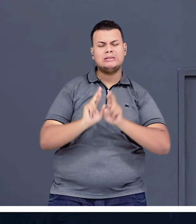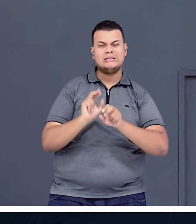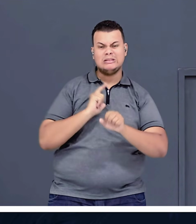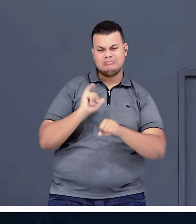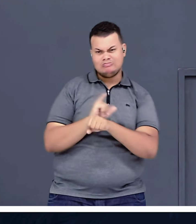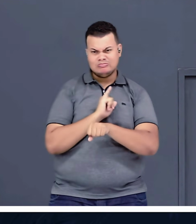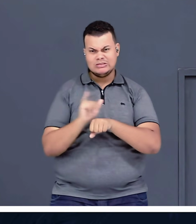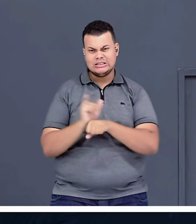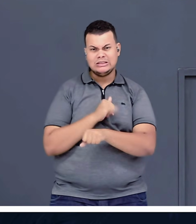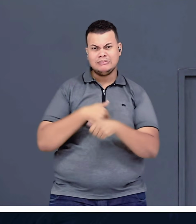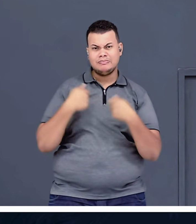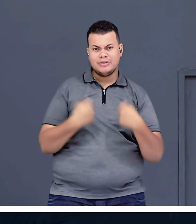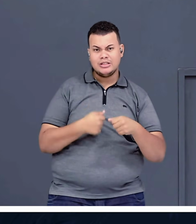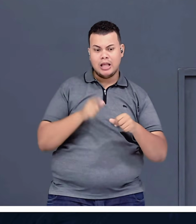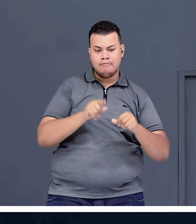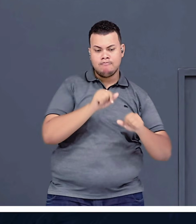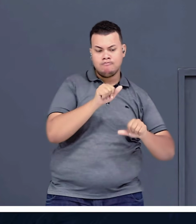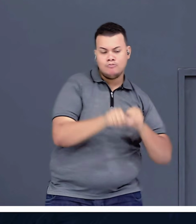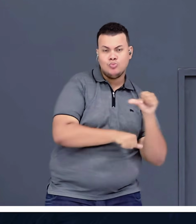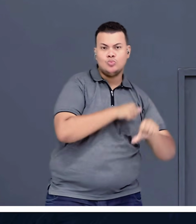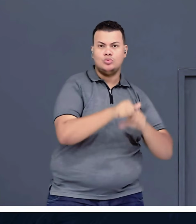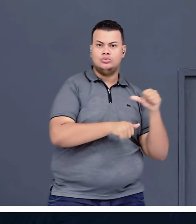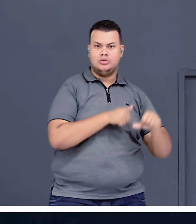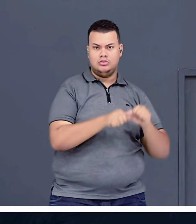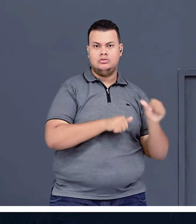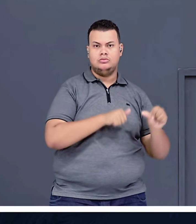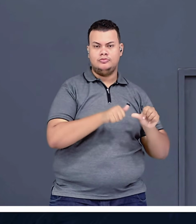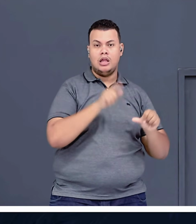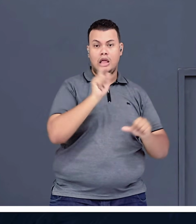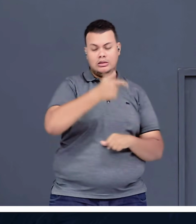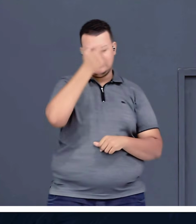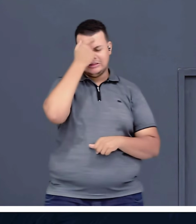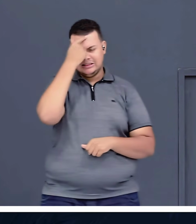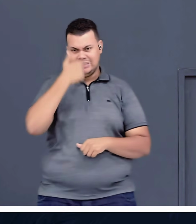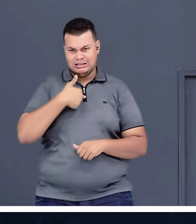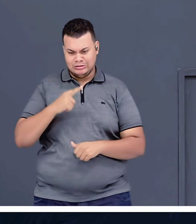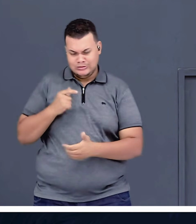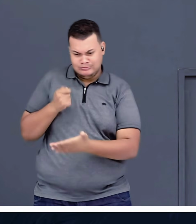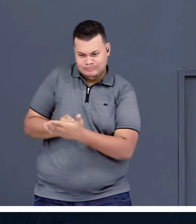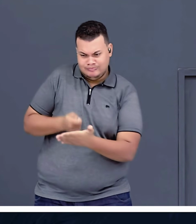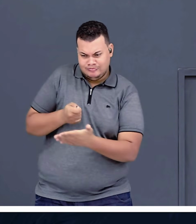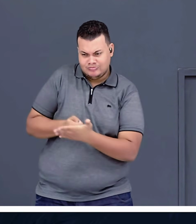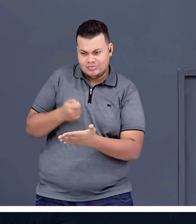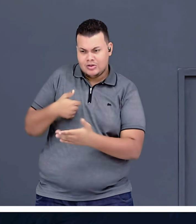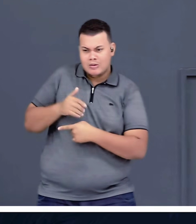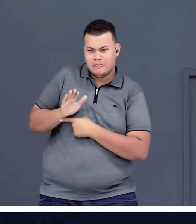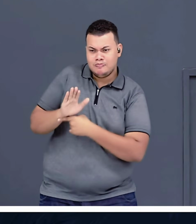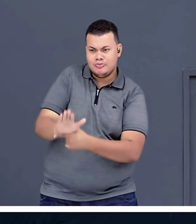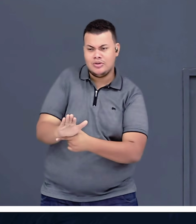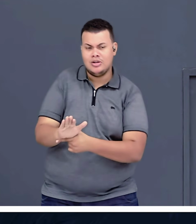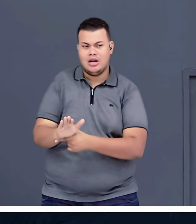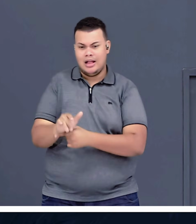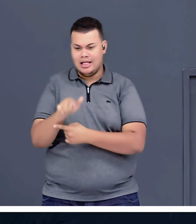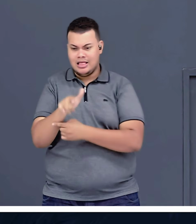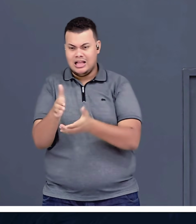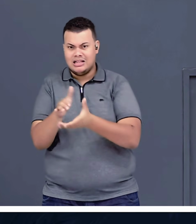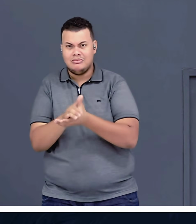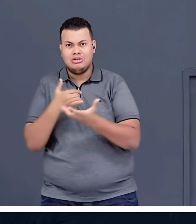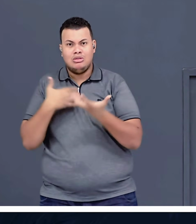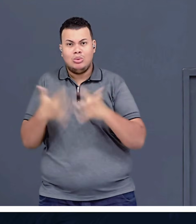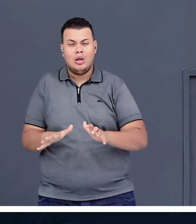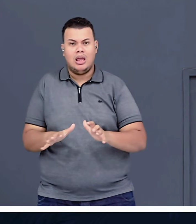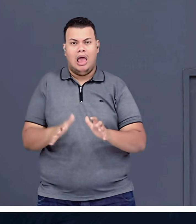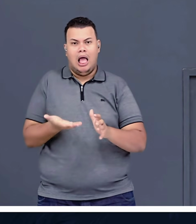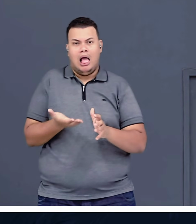trabalhar para sair dela. É aquela mentalidade onde eu estou lutando para sustentar o casamento para que ele não acabe.